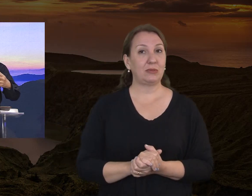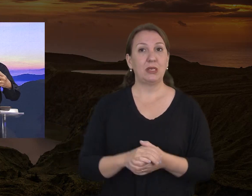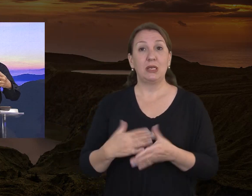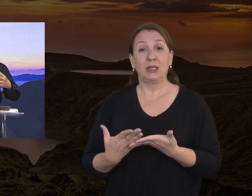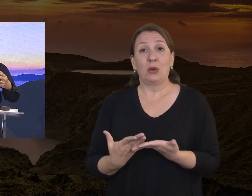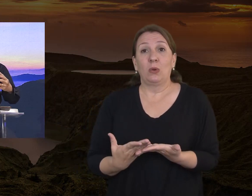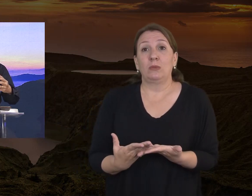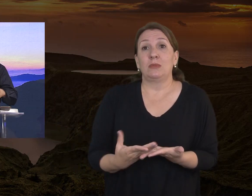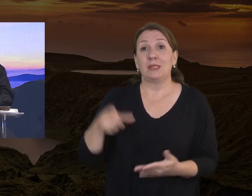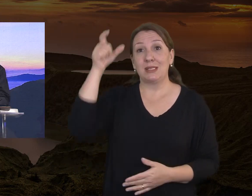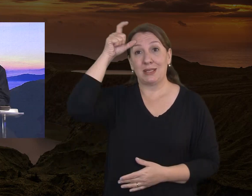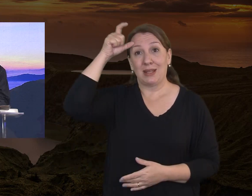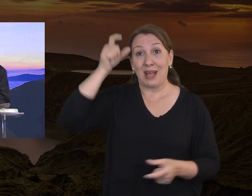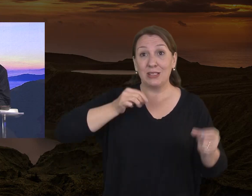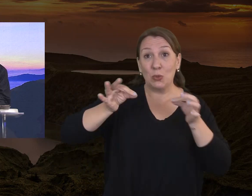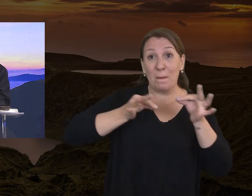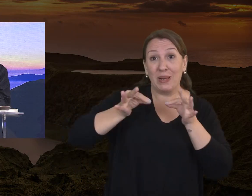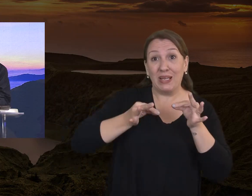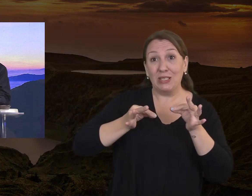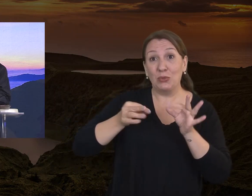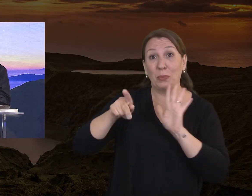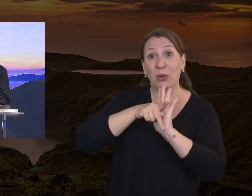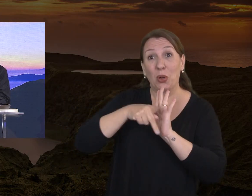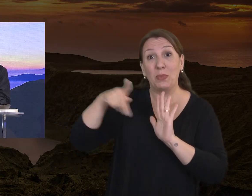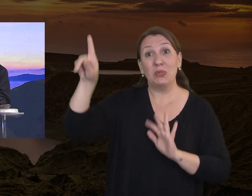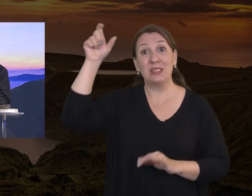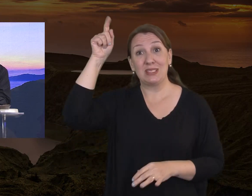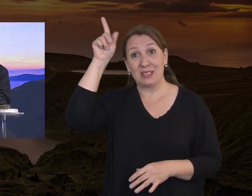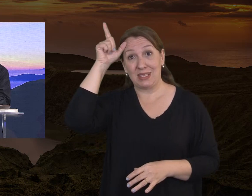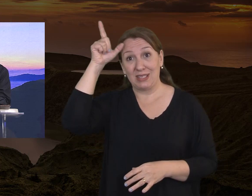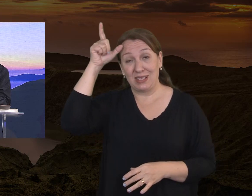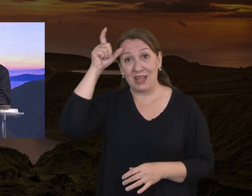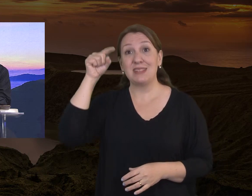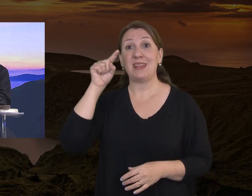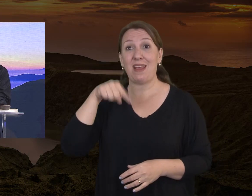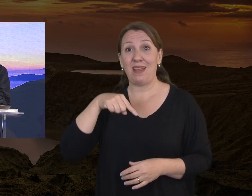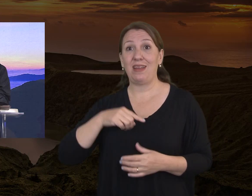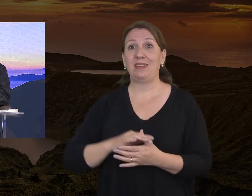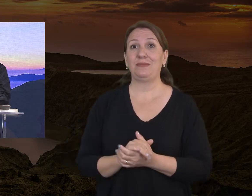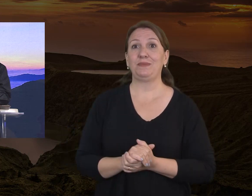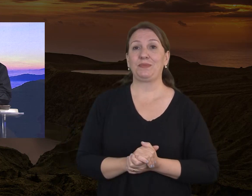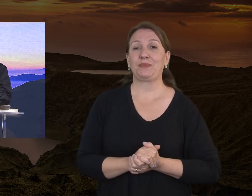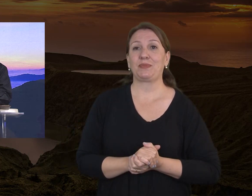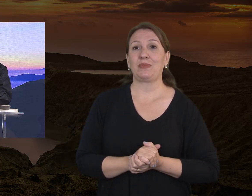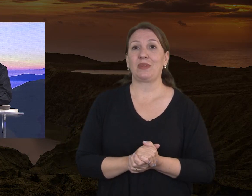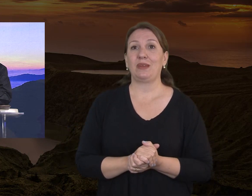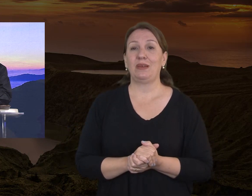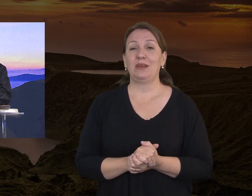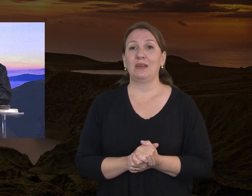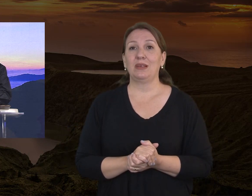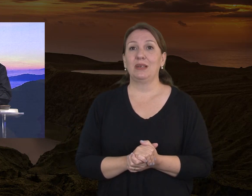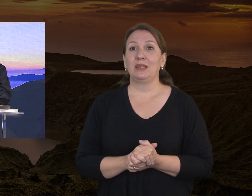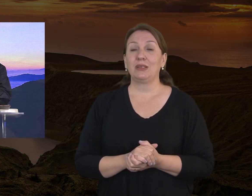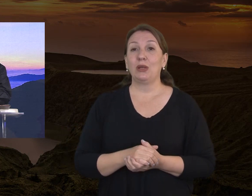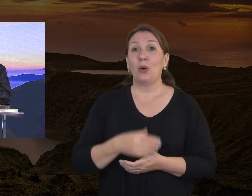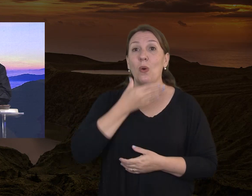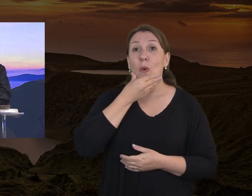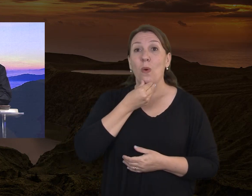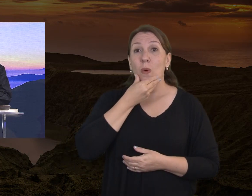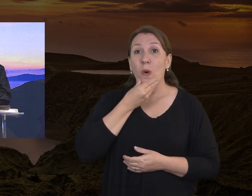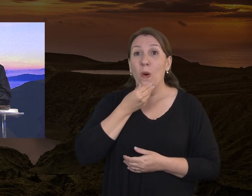criado de Deus. Tá? Versículo 6. Então a mulher observou que a árvore realmente